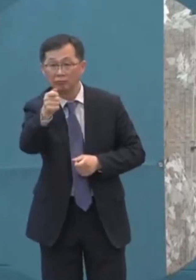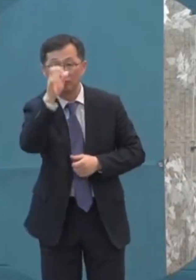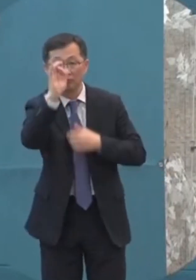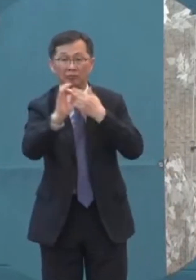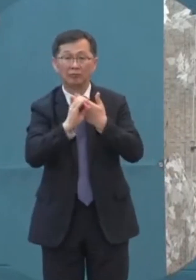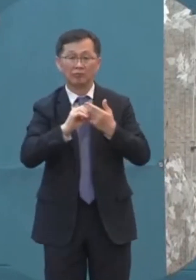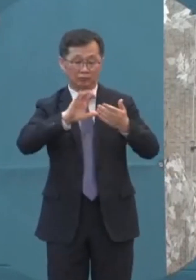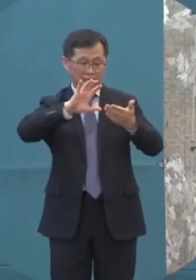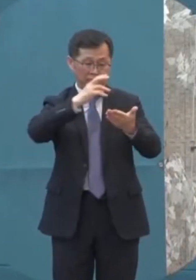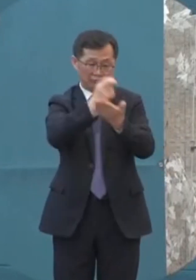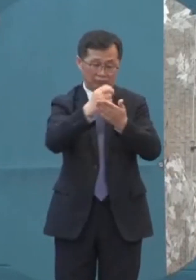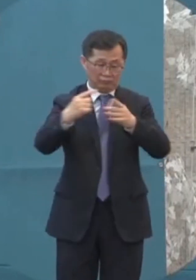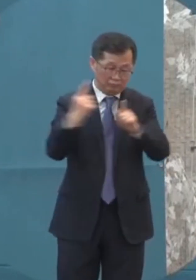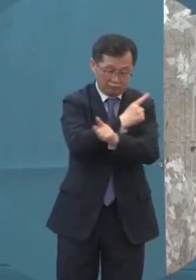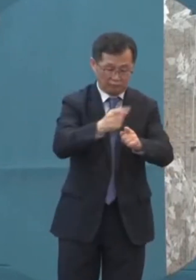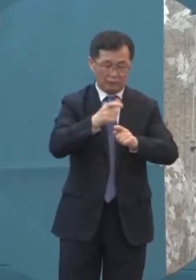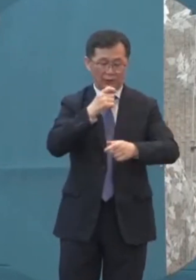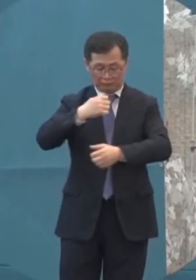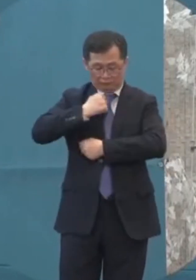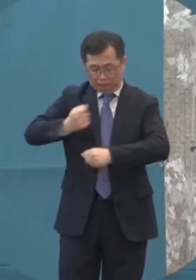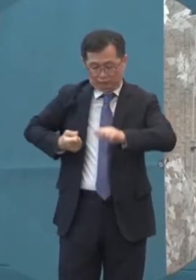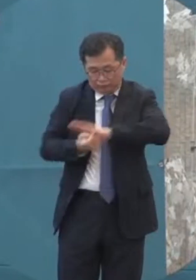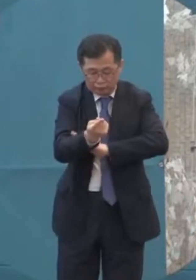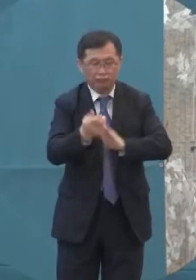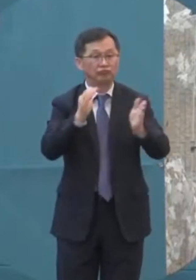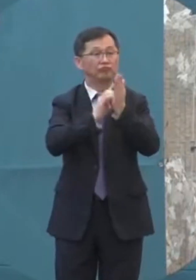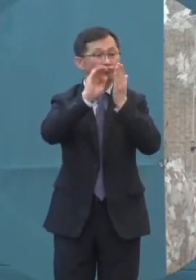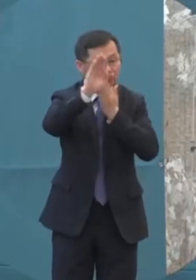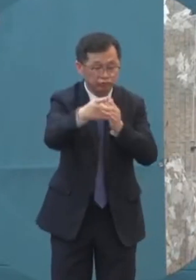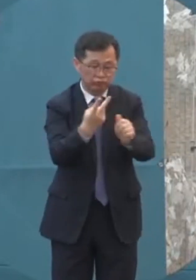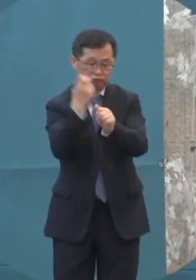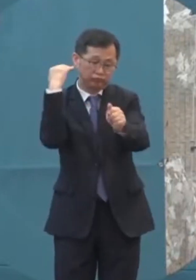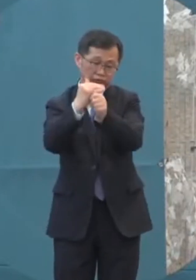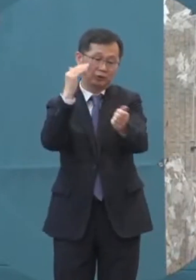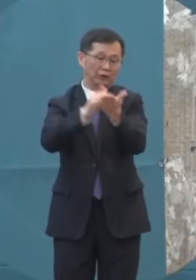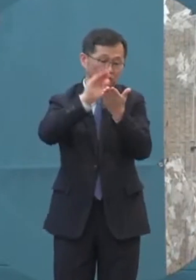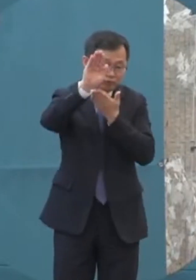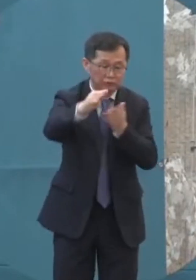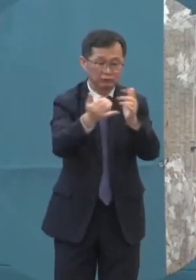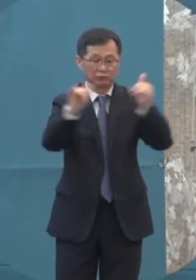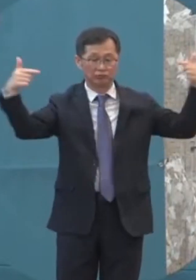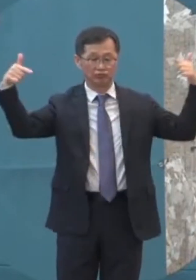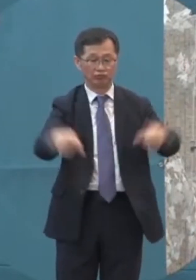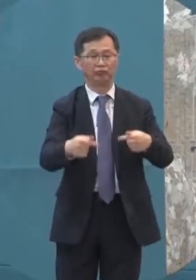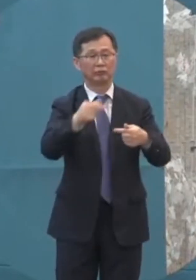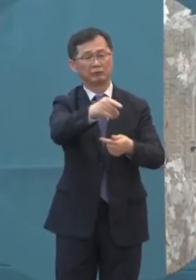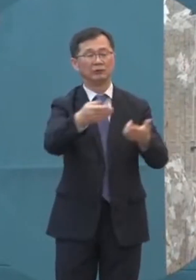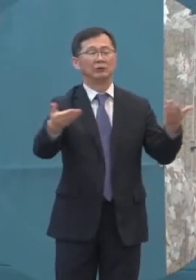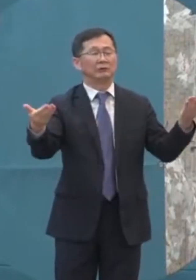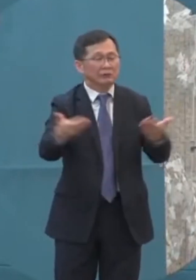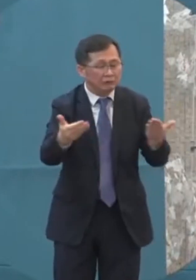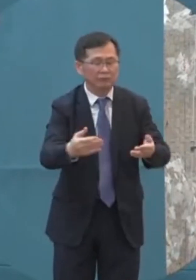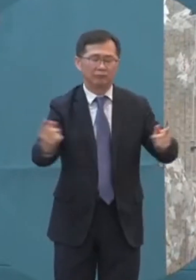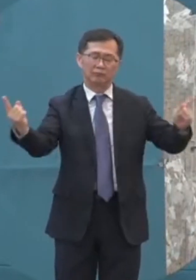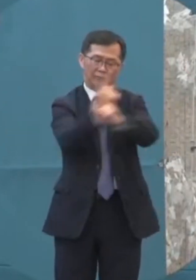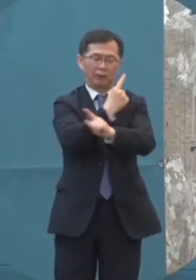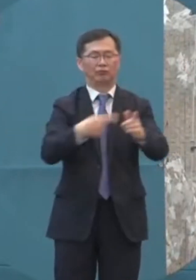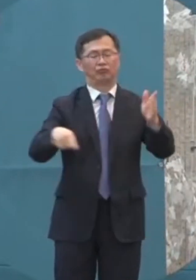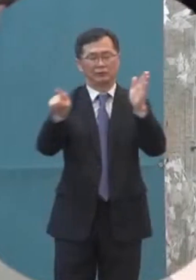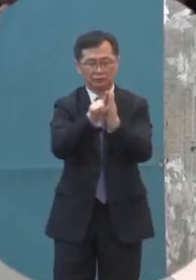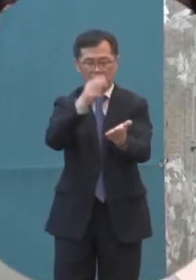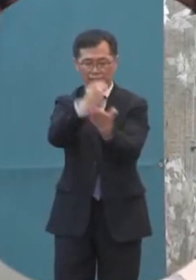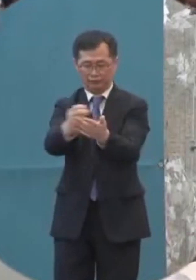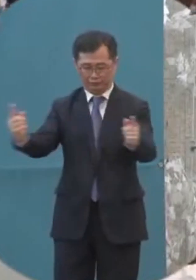이후에 완전히 텅텅 비었다 이렇게 말을 합니다. 바로 그런 일을 없애기 위해서라도 개헌이 필요합니다.